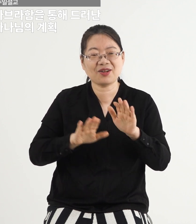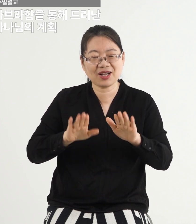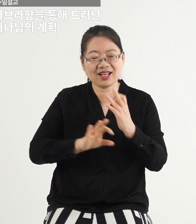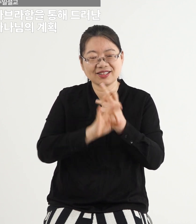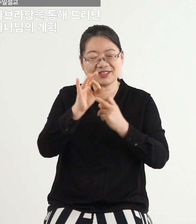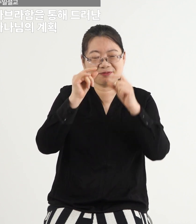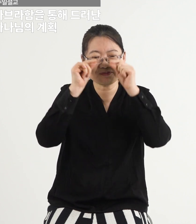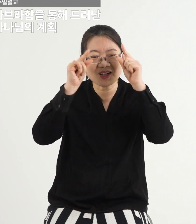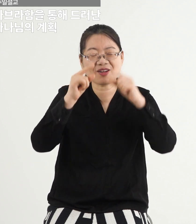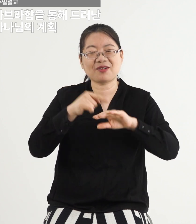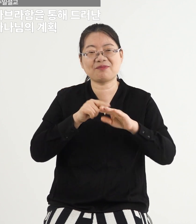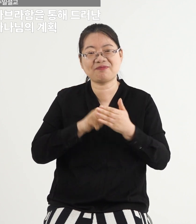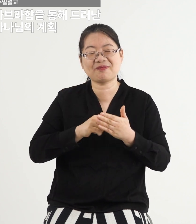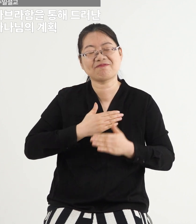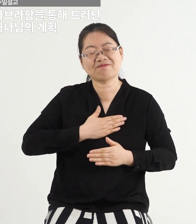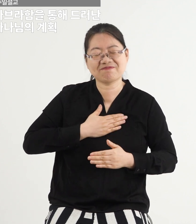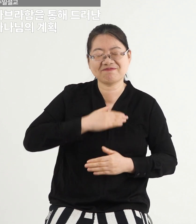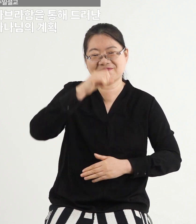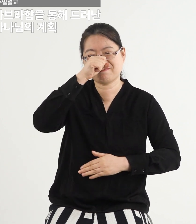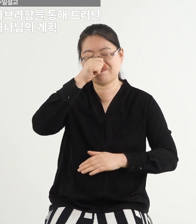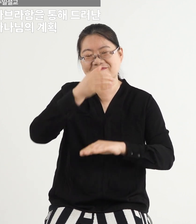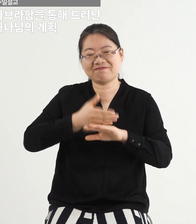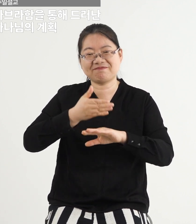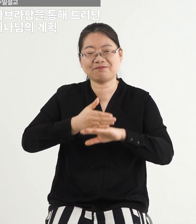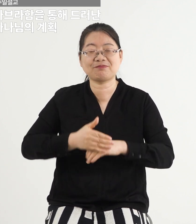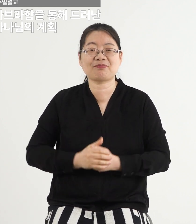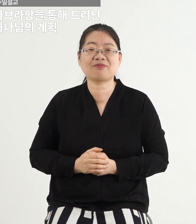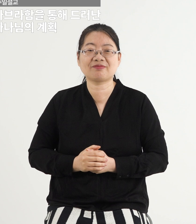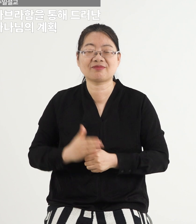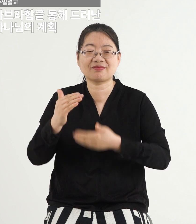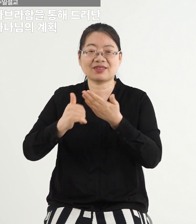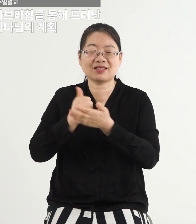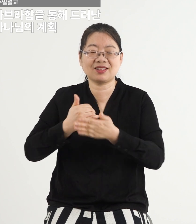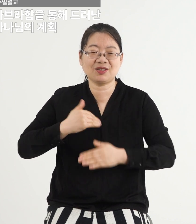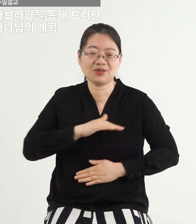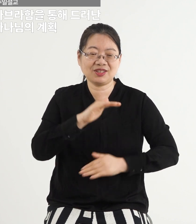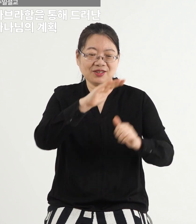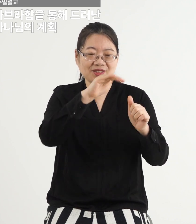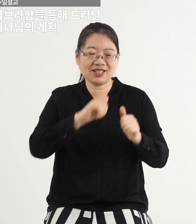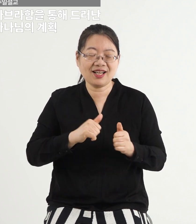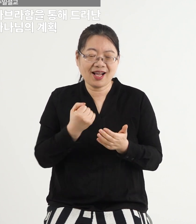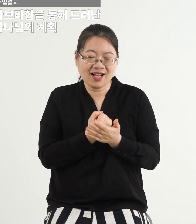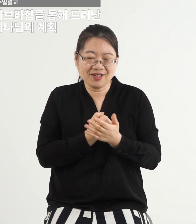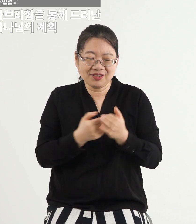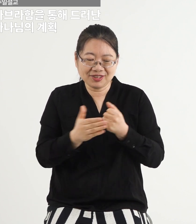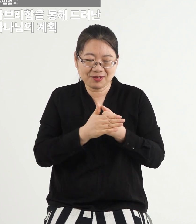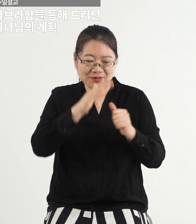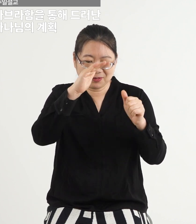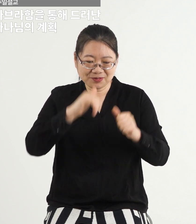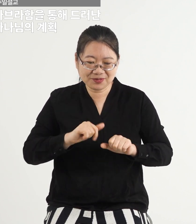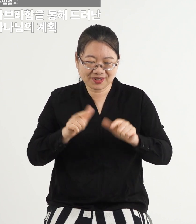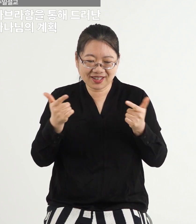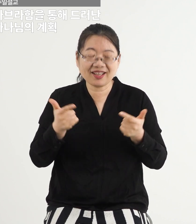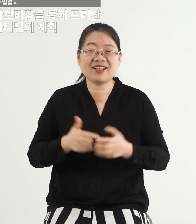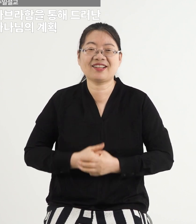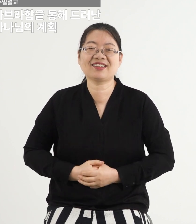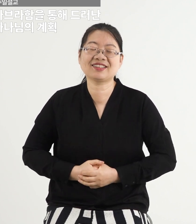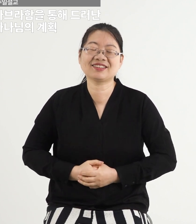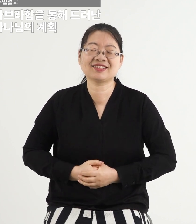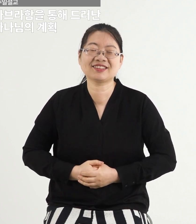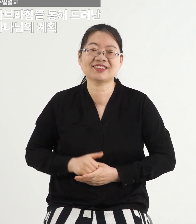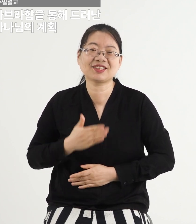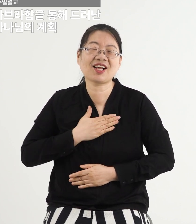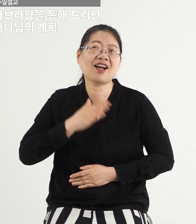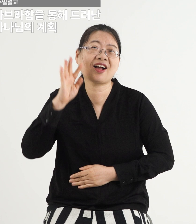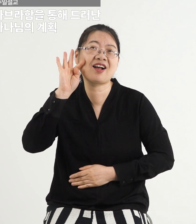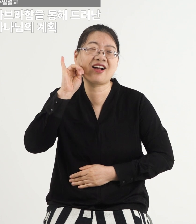그러니까 우리가 하나님이 우리를 부르시는 데에는 아쉬워서 부르시는 게 아니에요. 제가